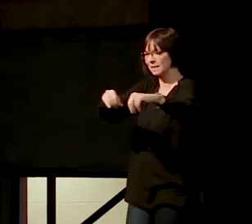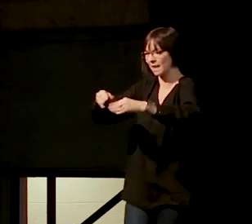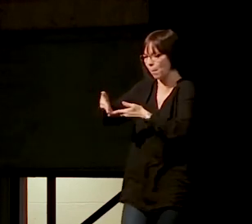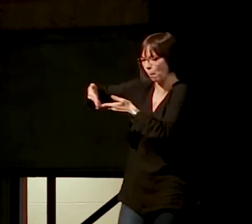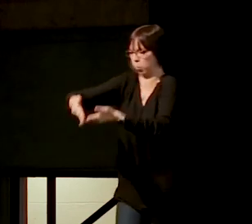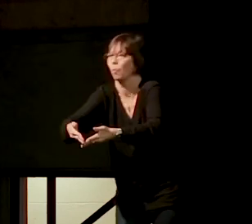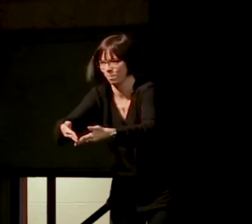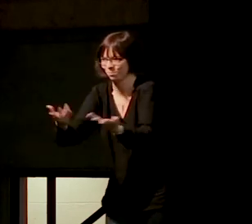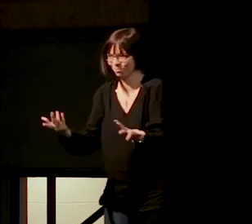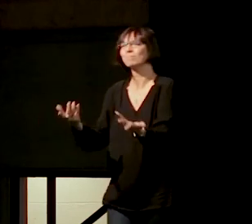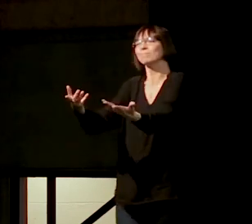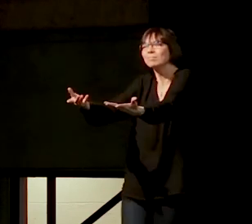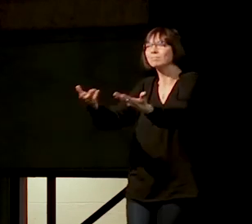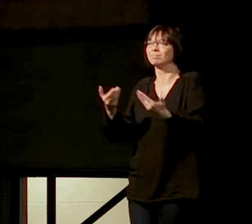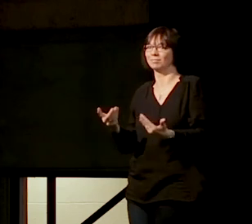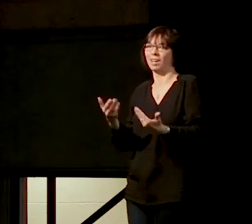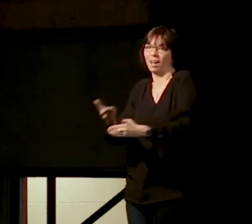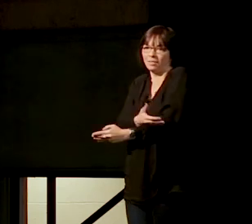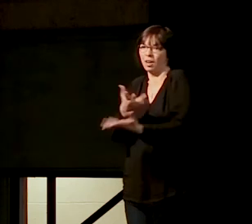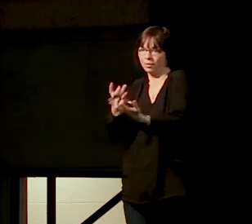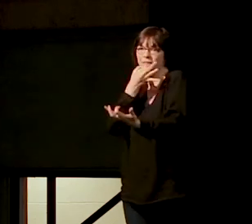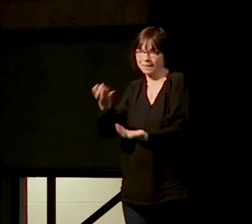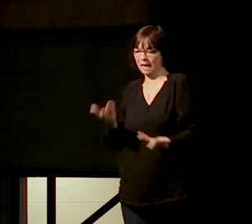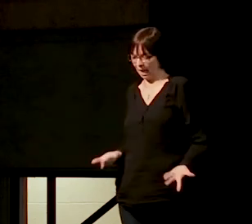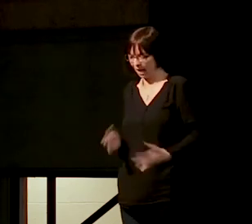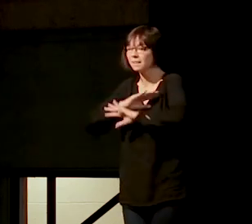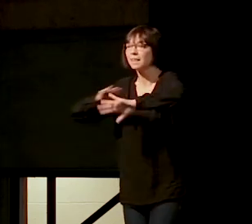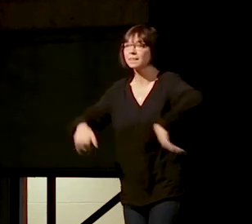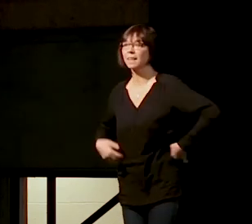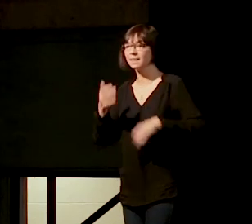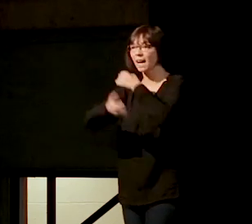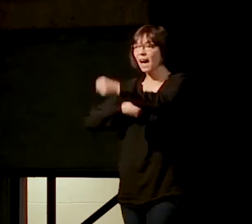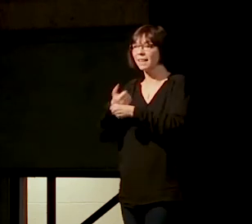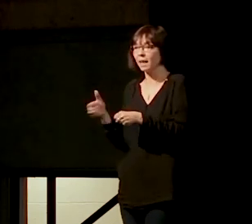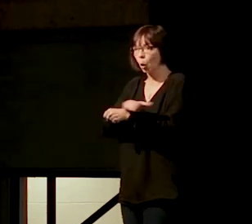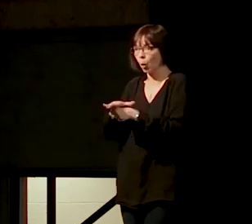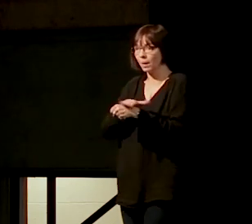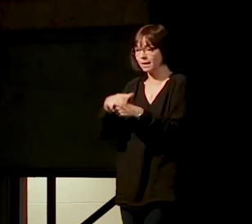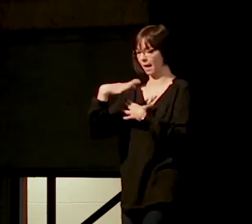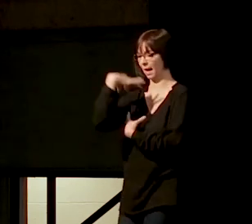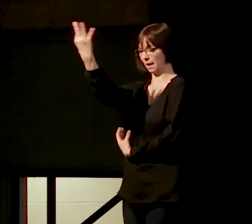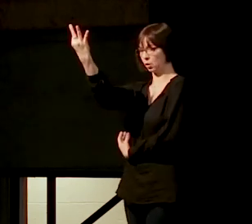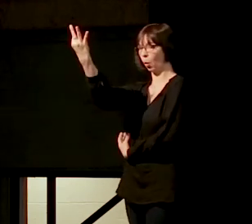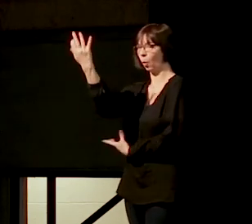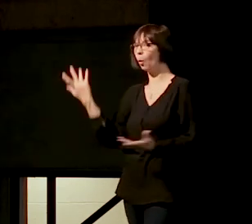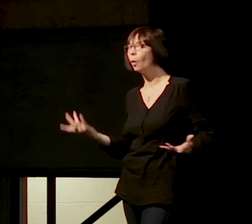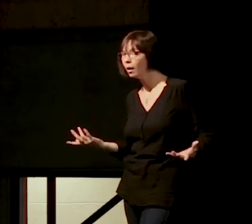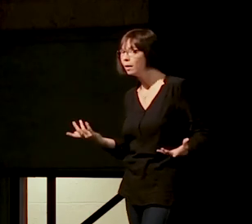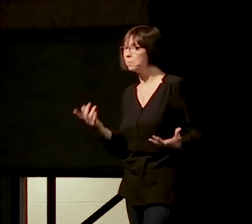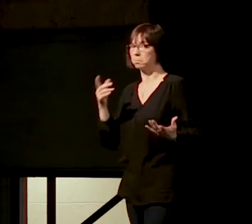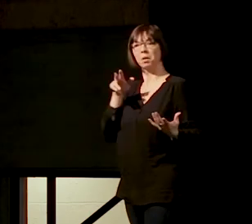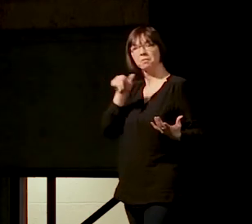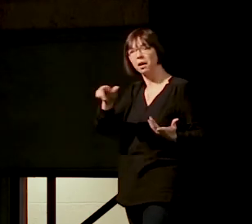nous entamons la dernière année complète de ce mandat électoral, nous n'entendons pas changer de rythme,